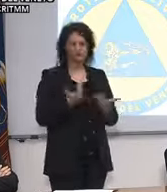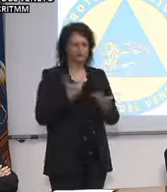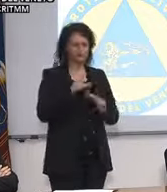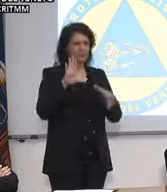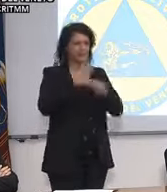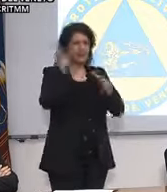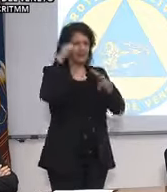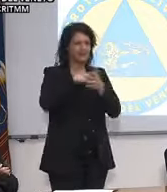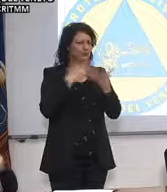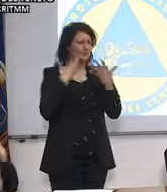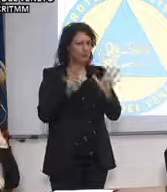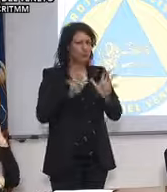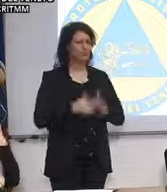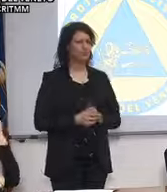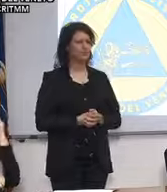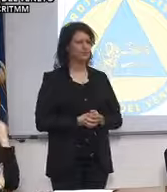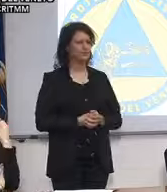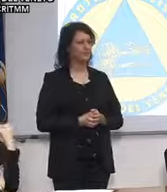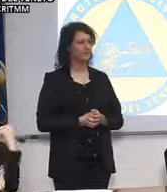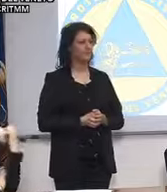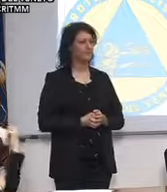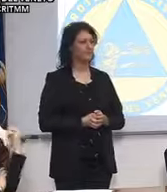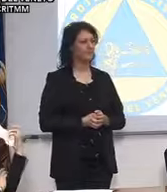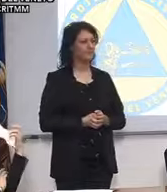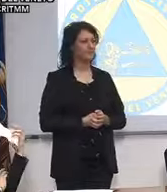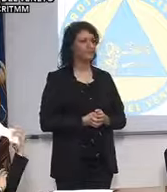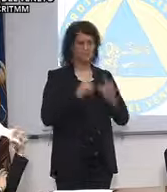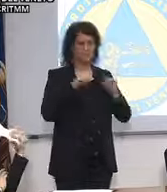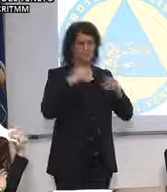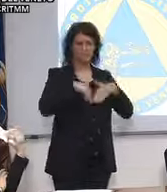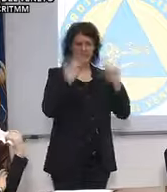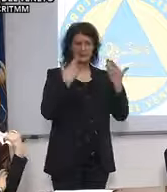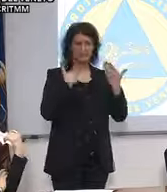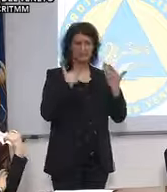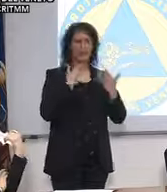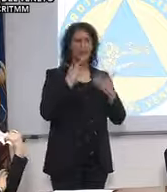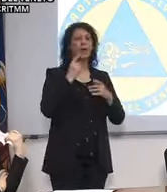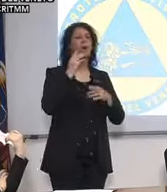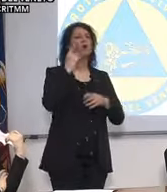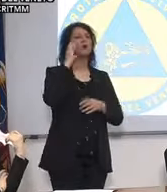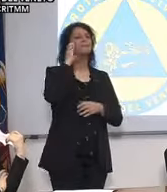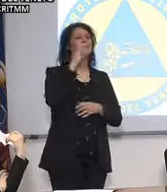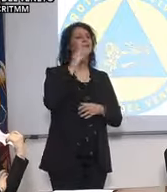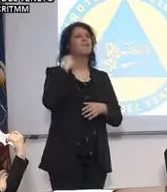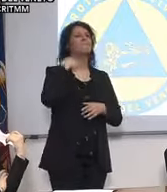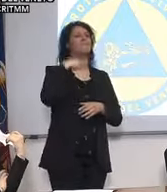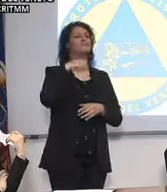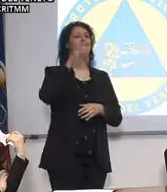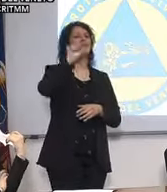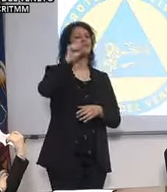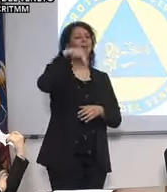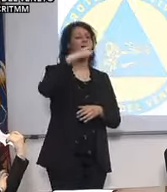squadra. L'ho sentito anche questa mattina il presidente dell'Anci Conte, cioè non,